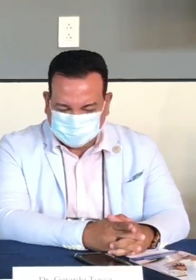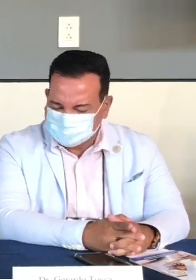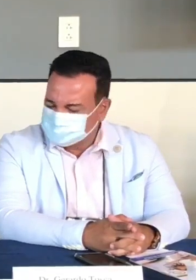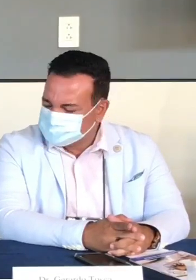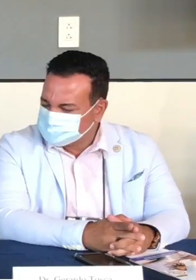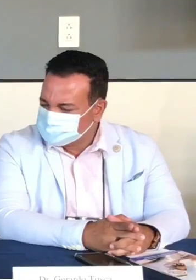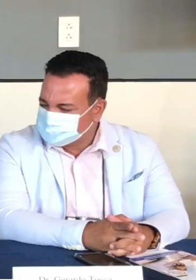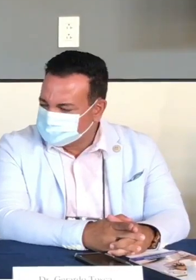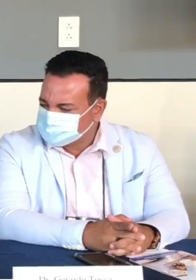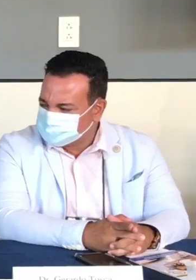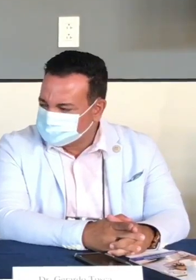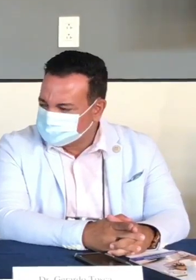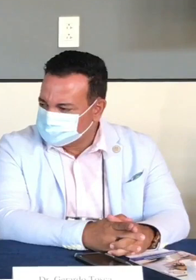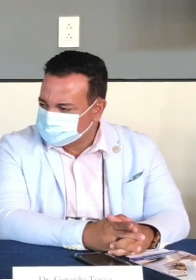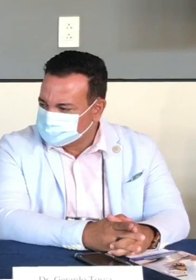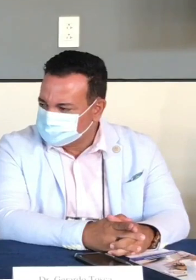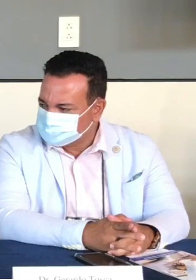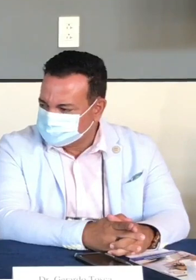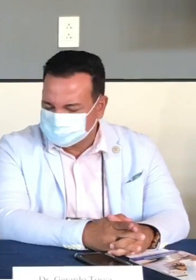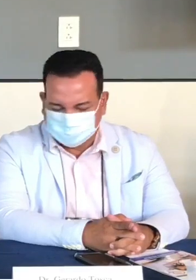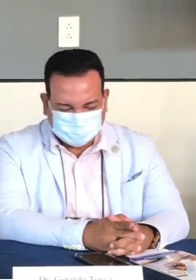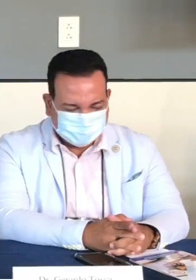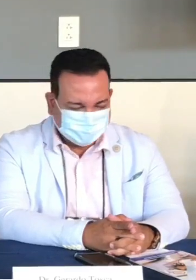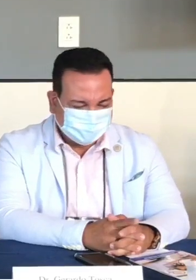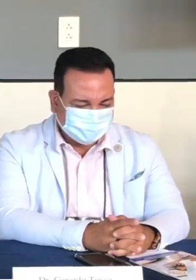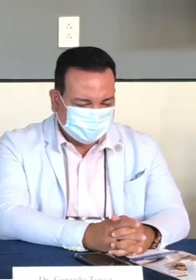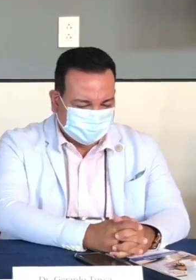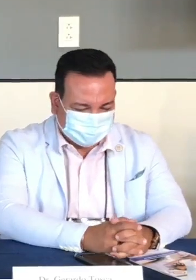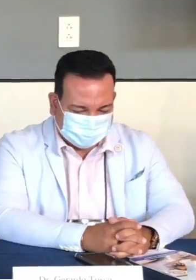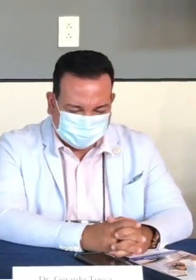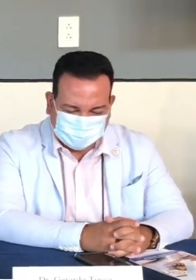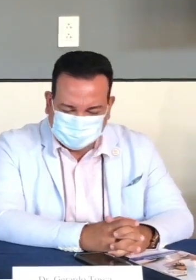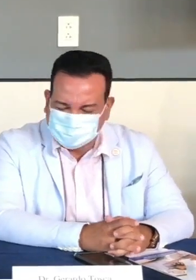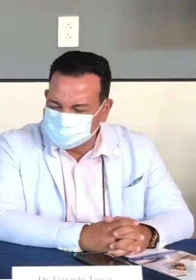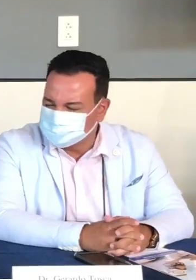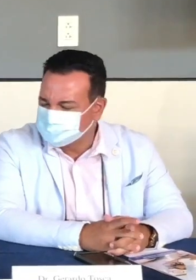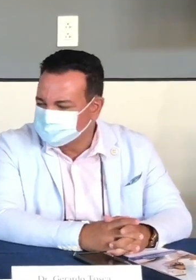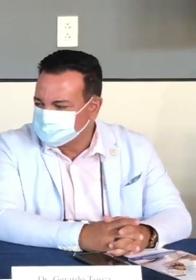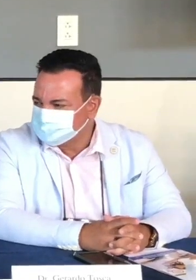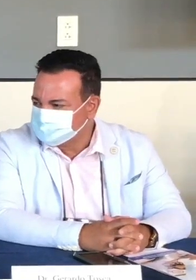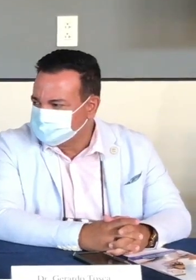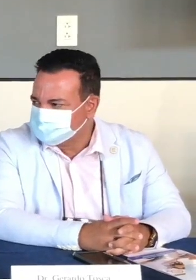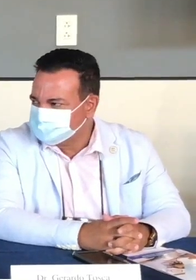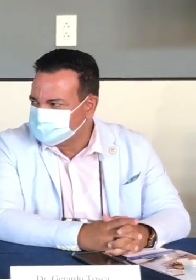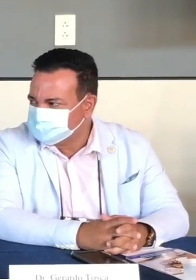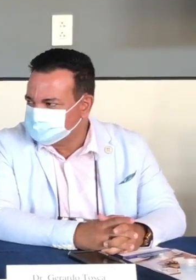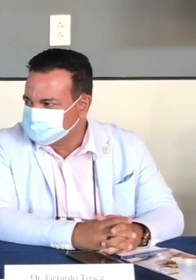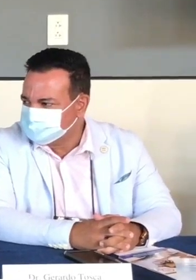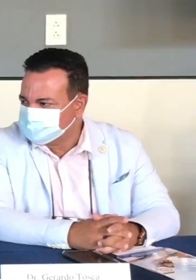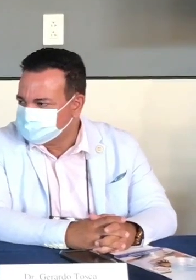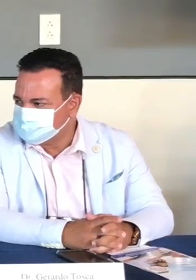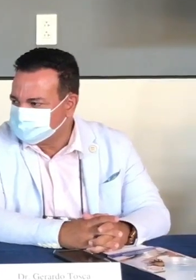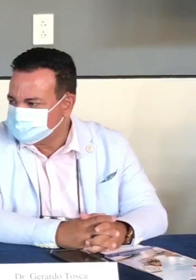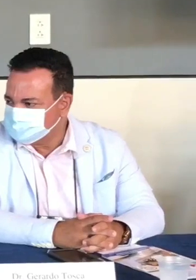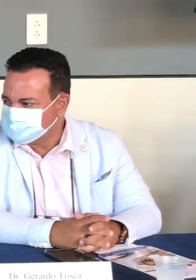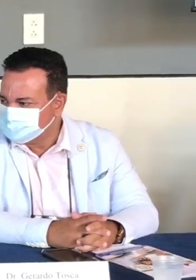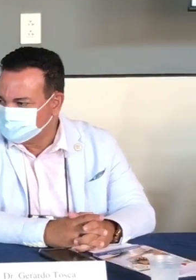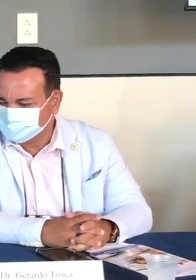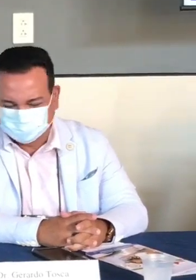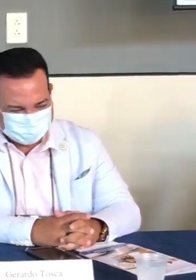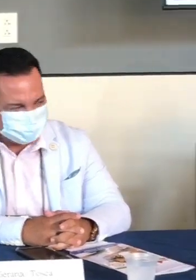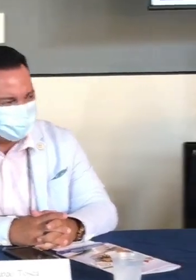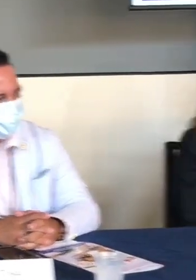en ellos cuando nos dicen que deberíamos de vacunarnos a los niños. Así es que gracias y vamos a vacunar a los